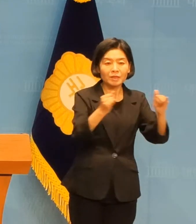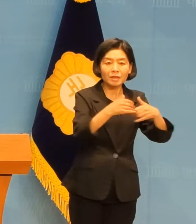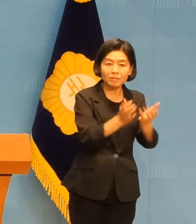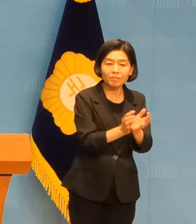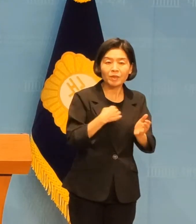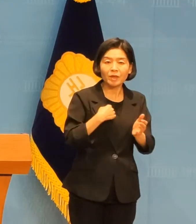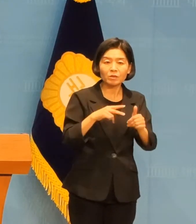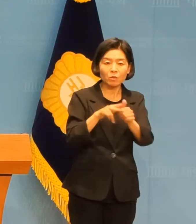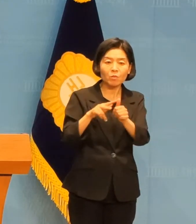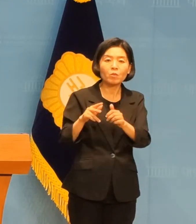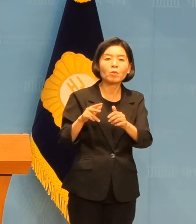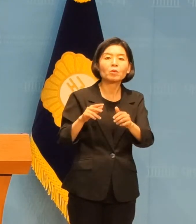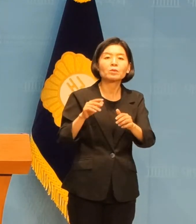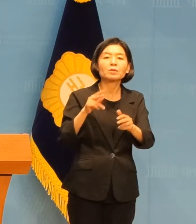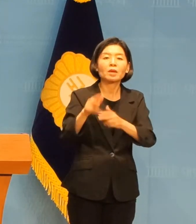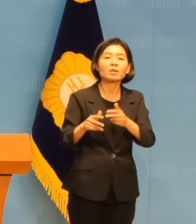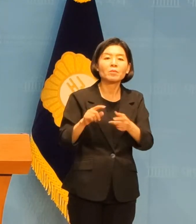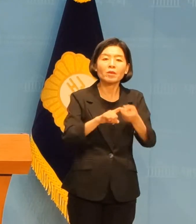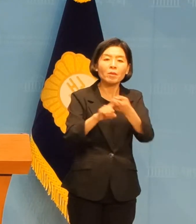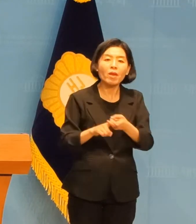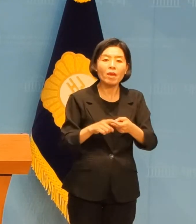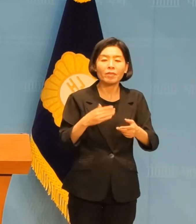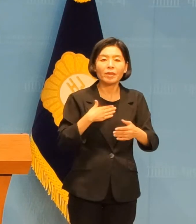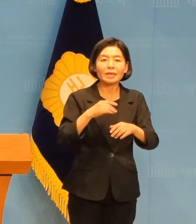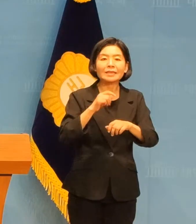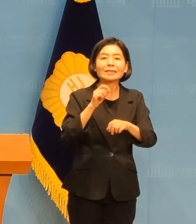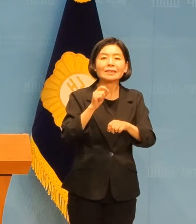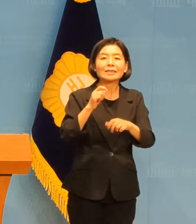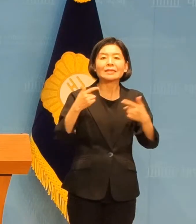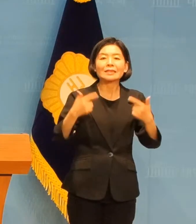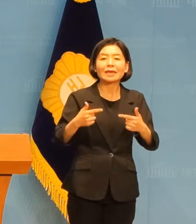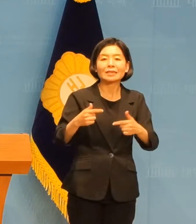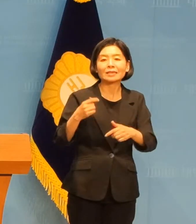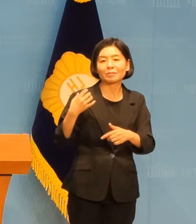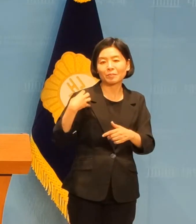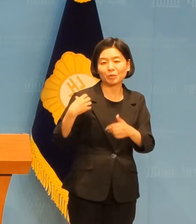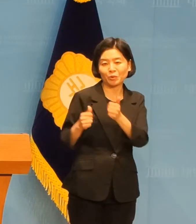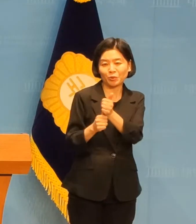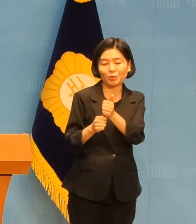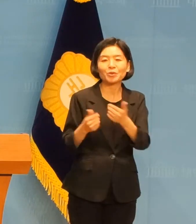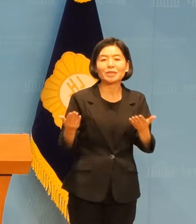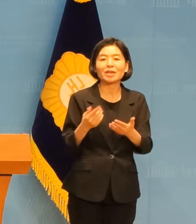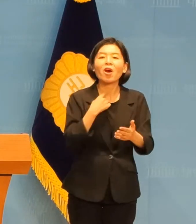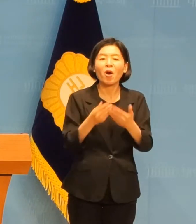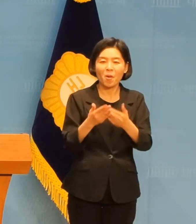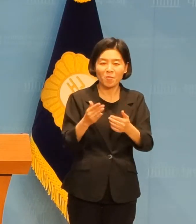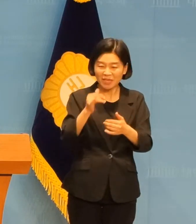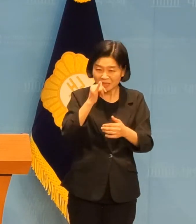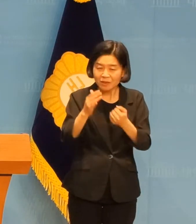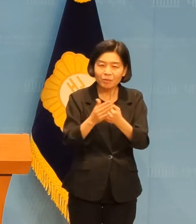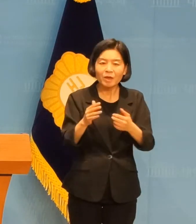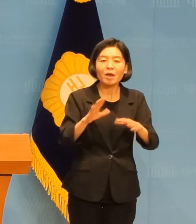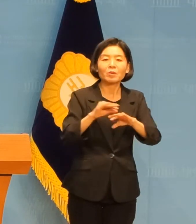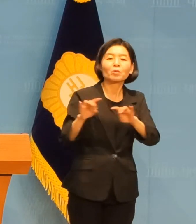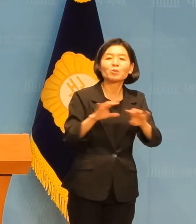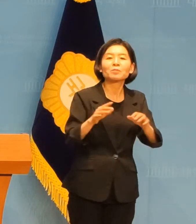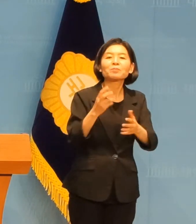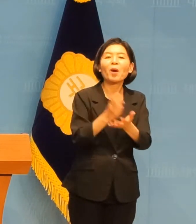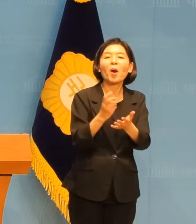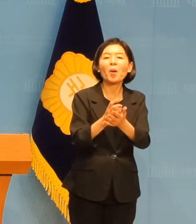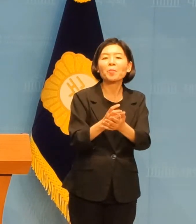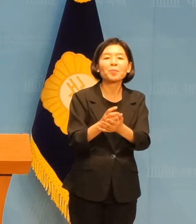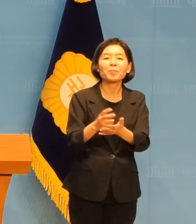한국정보산업연합회에서 상근 부회장으로 근무한 경력을 들어 방통위 설치법의 결격 사유에 해당한다고